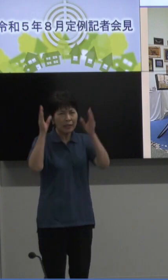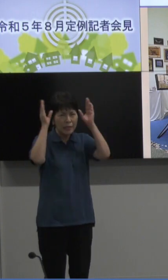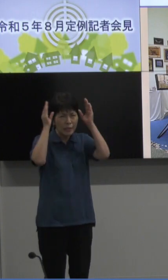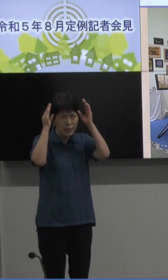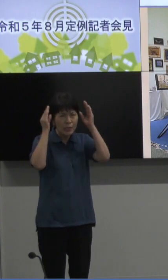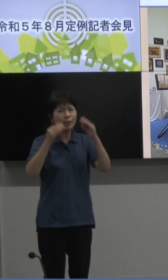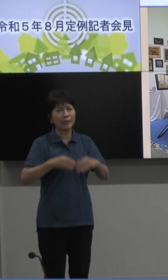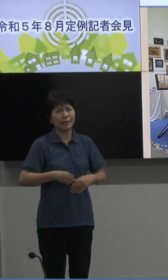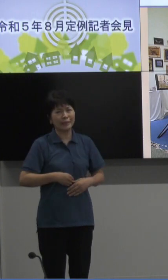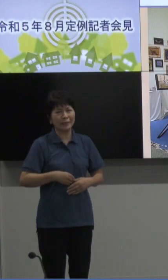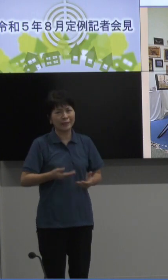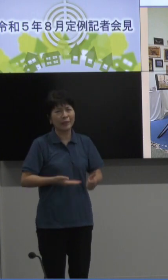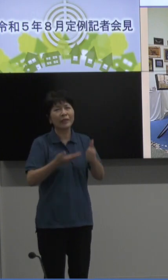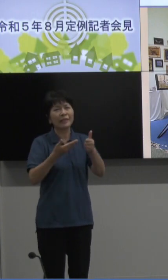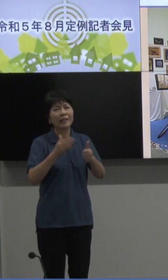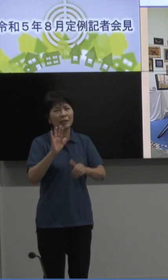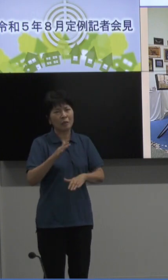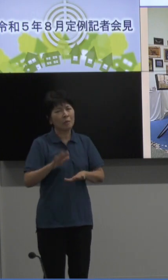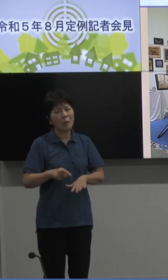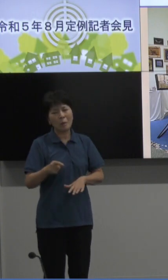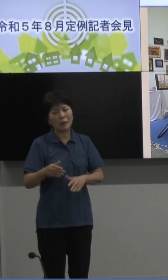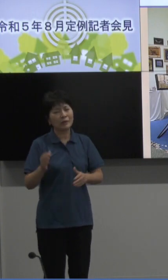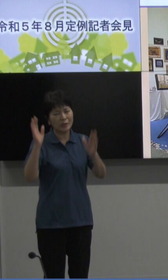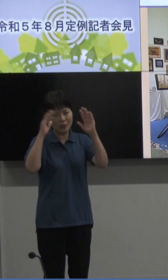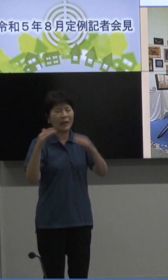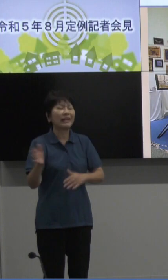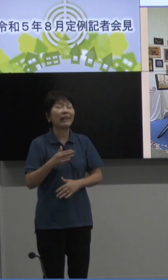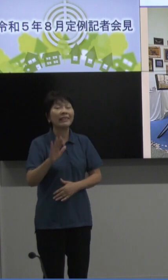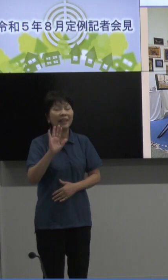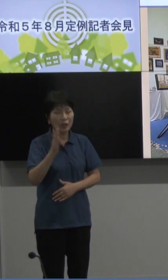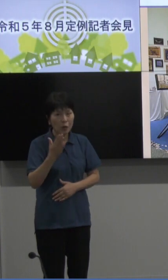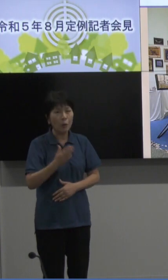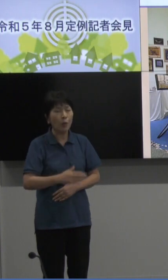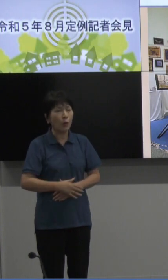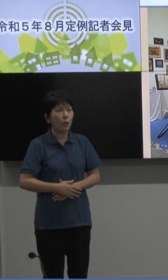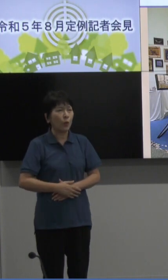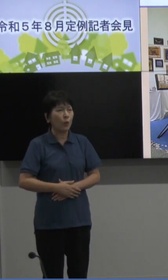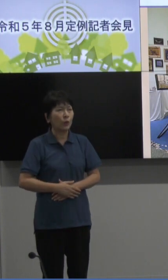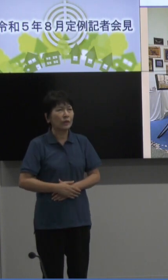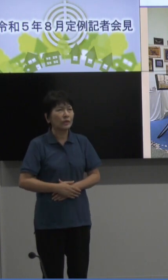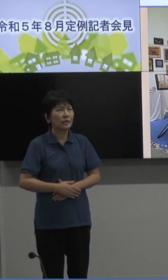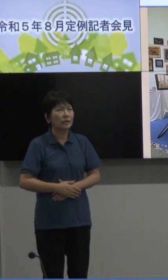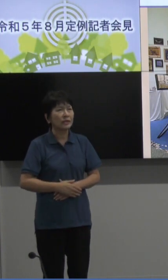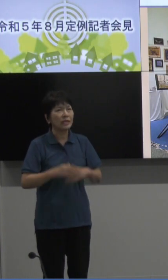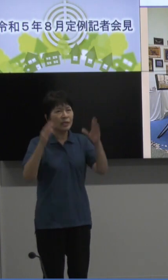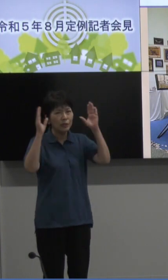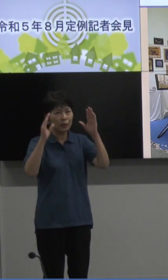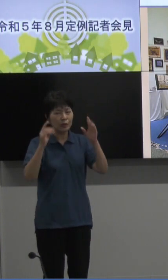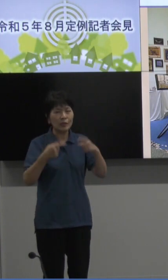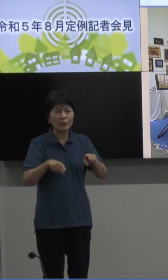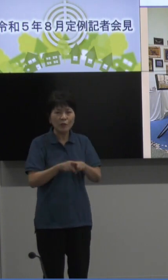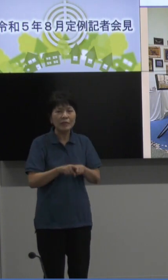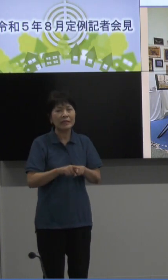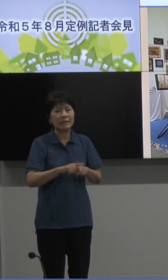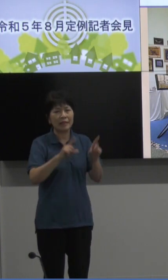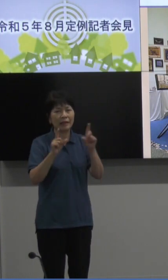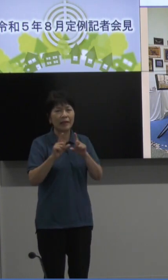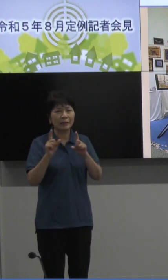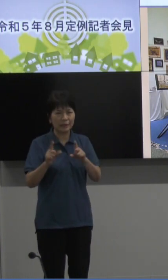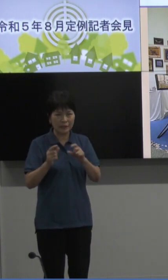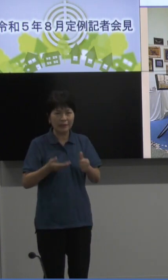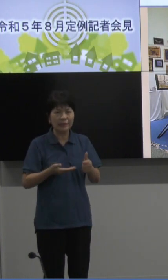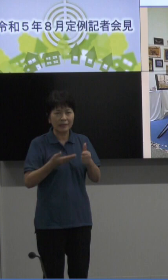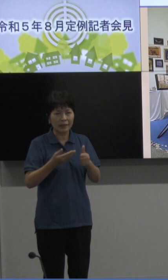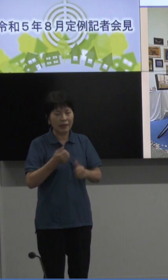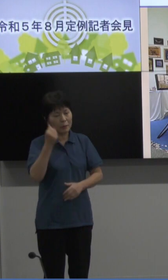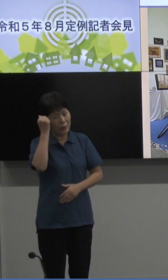同じ犬はいませんでしたけどね、本当は犬が普段一緒に生活するにあたっていろんな寝て